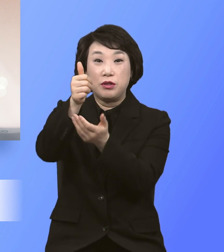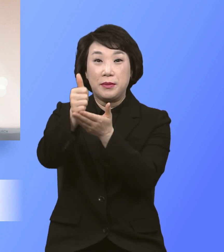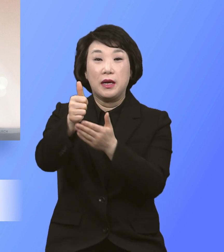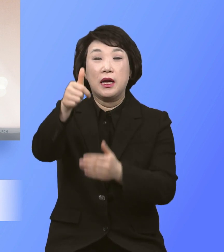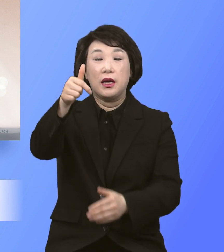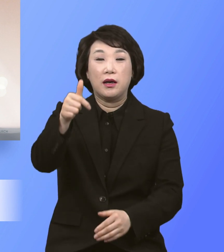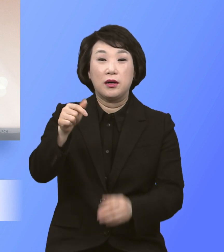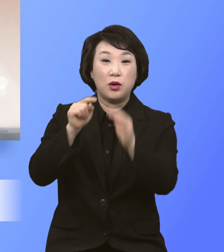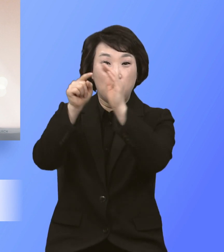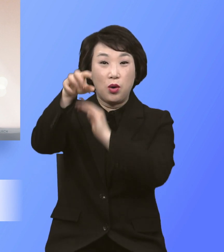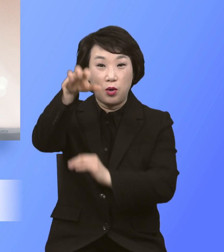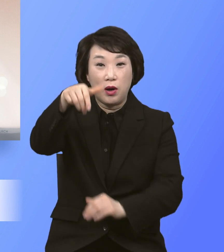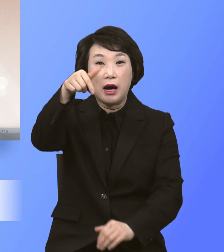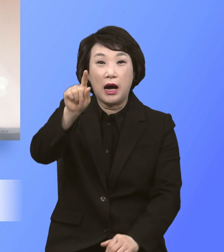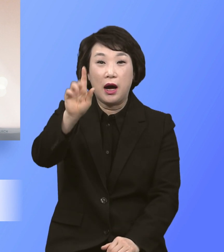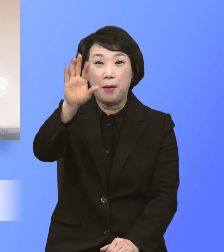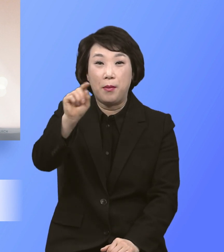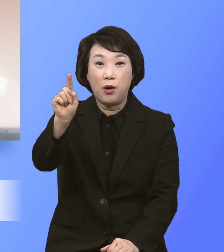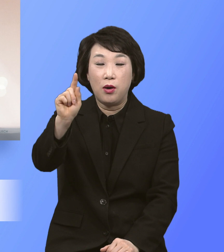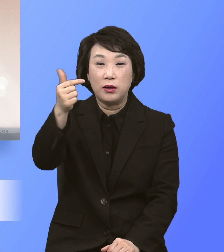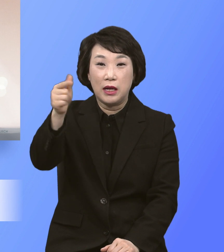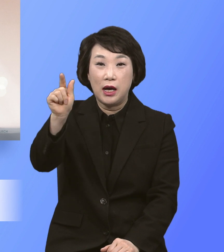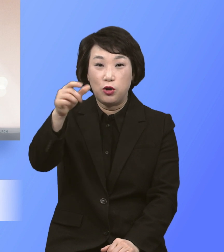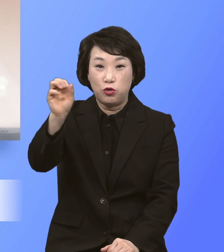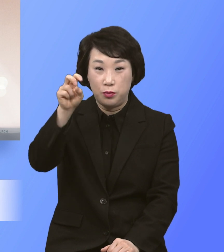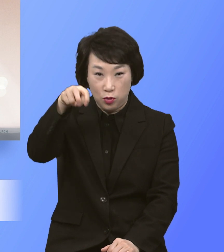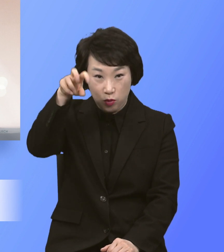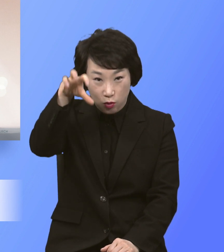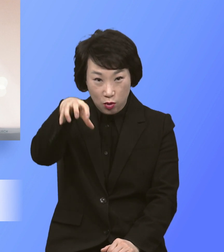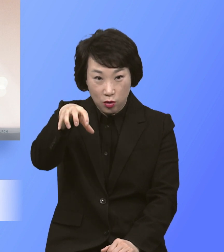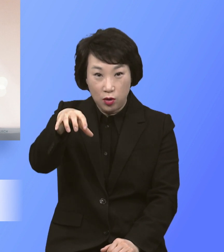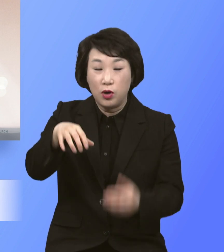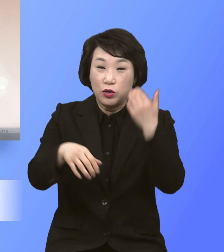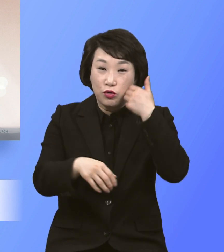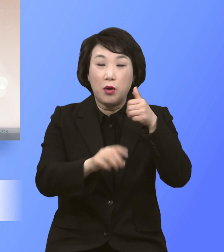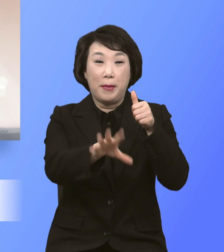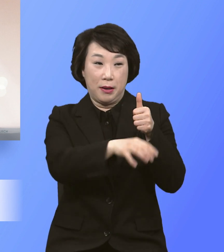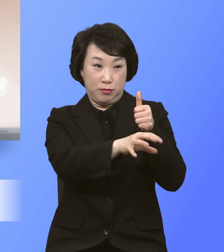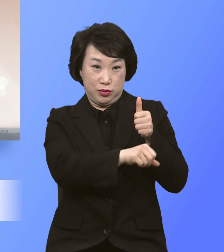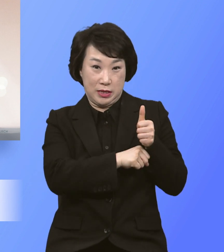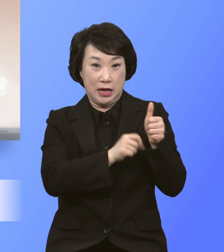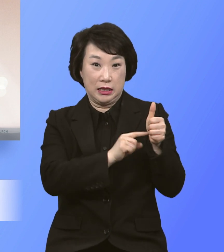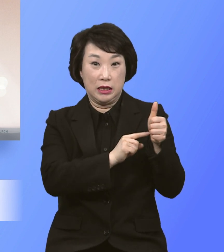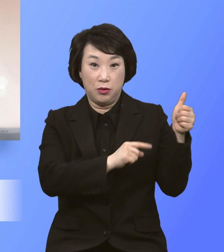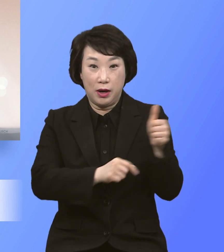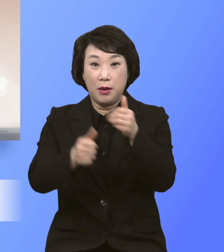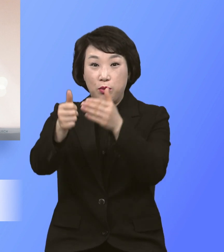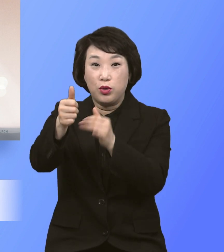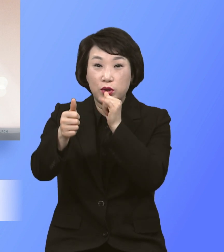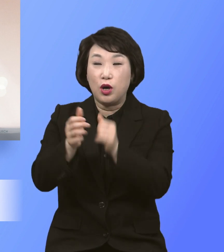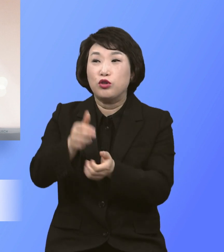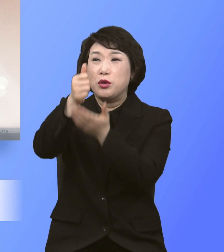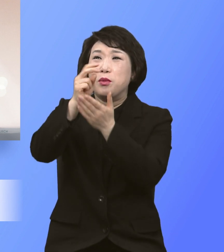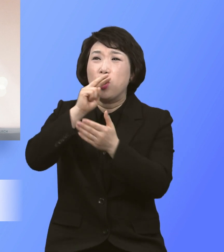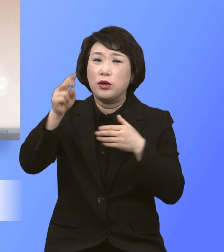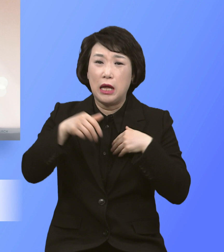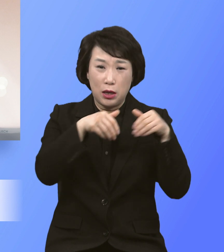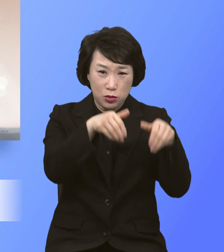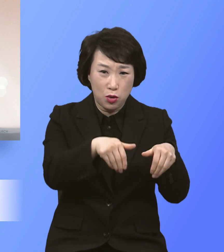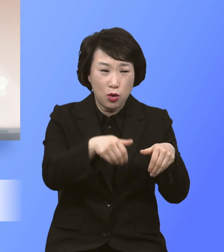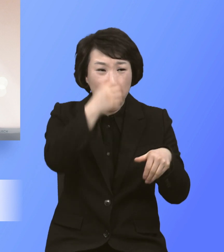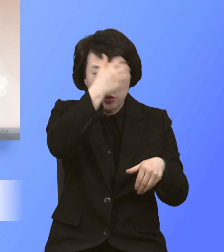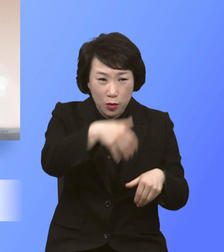예수께서 가버나움에 들어가시니 한 백부장이 나와 간구하여 그러되 주여 내